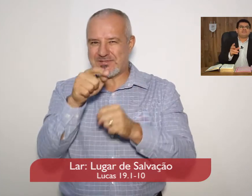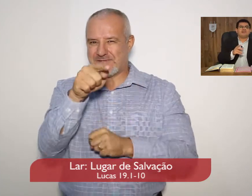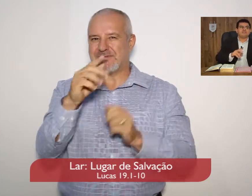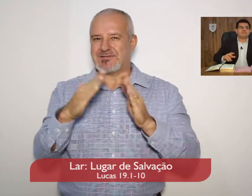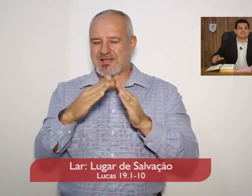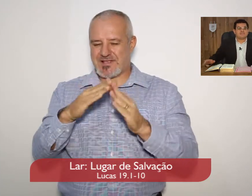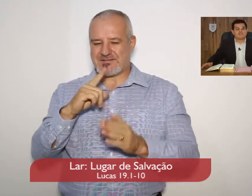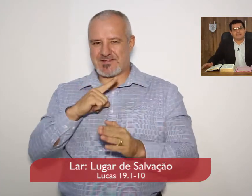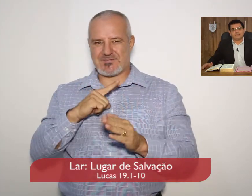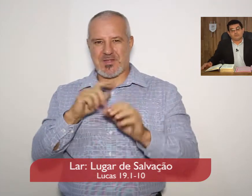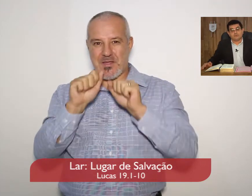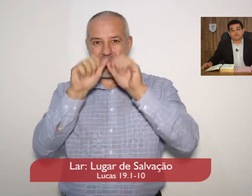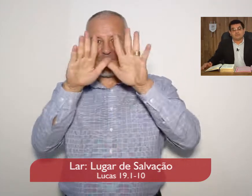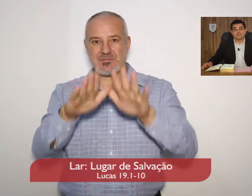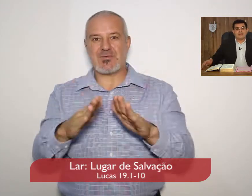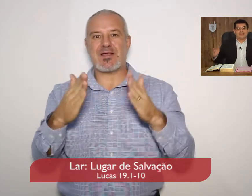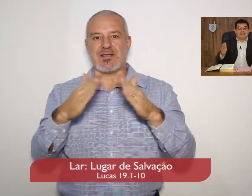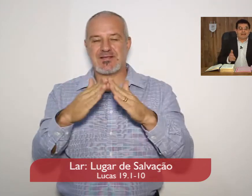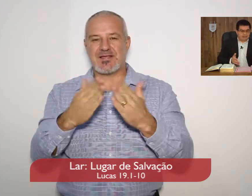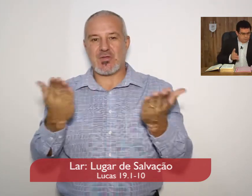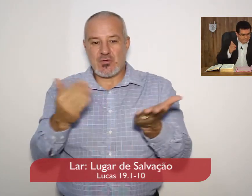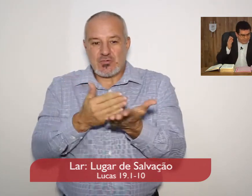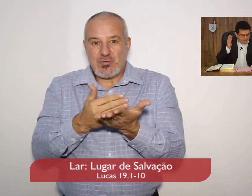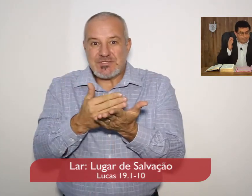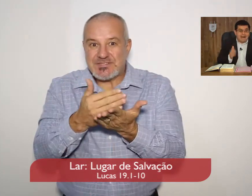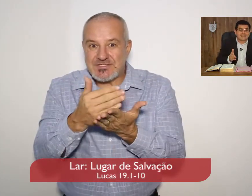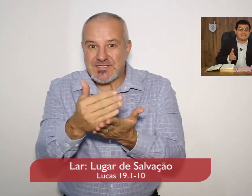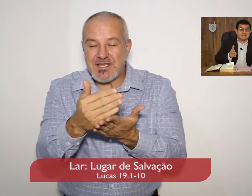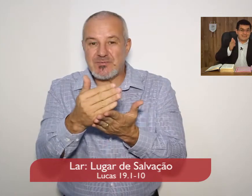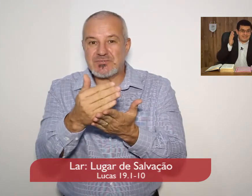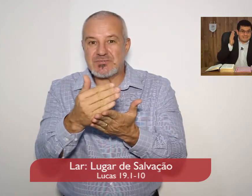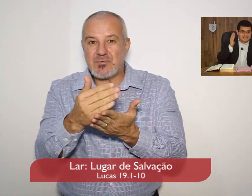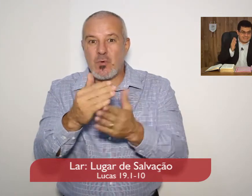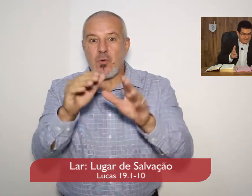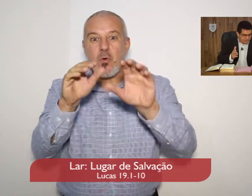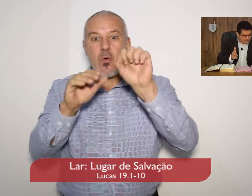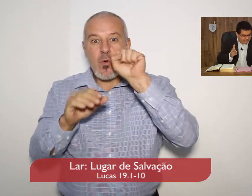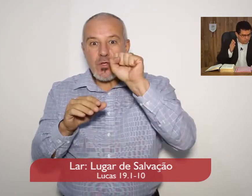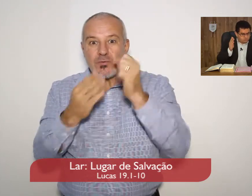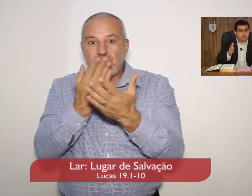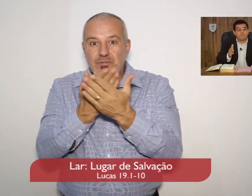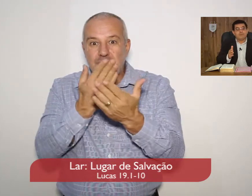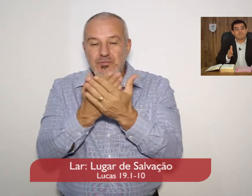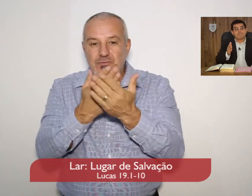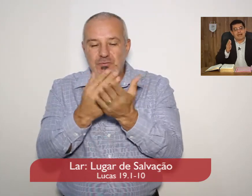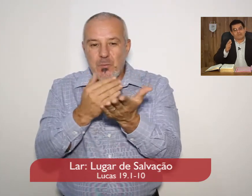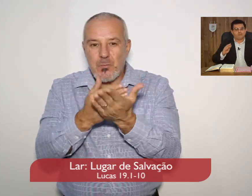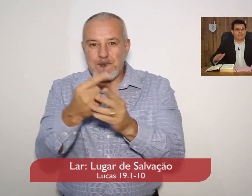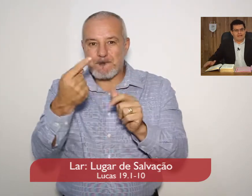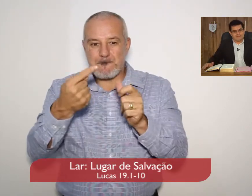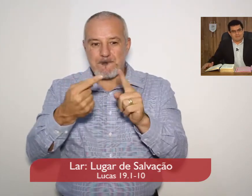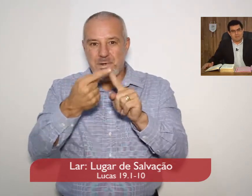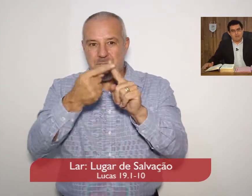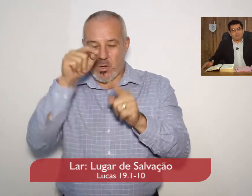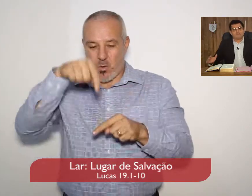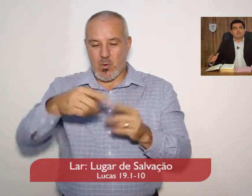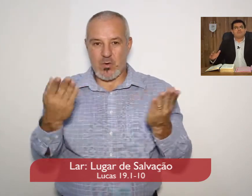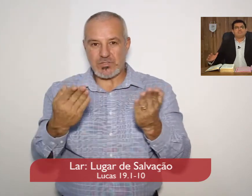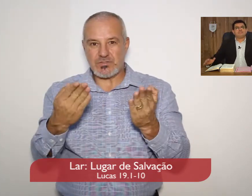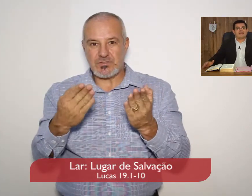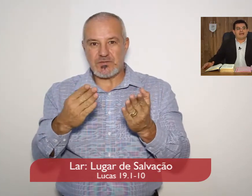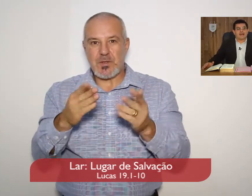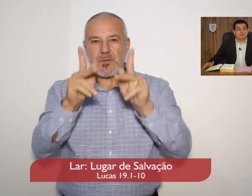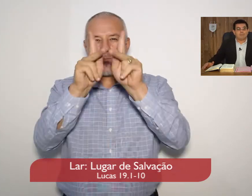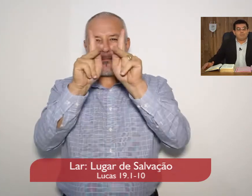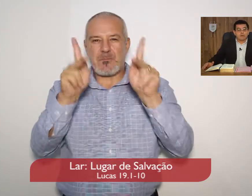já iniciamos esta série de estudos declarando que a paz esteja sobre a sua casa. Nós